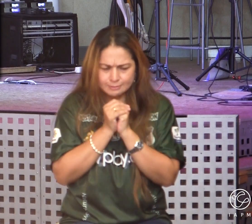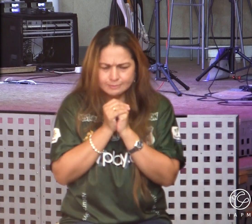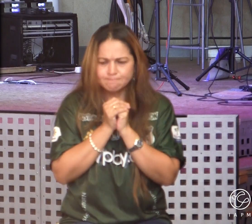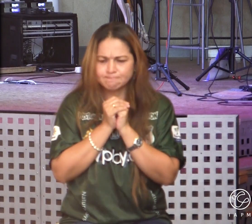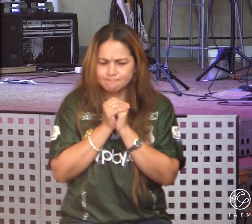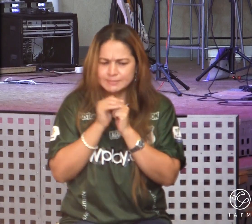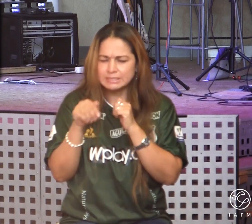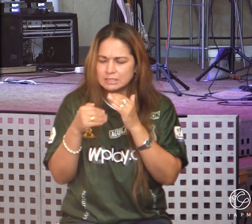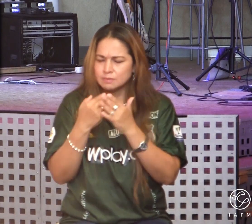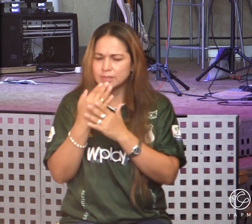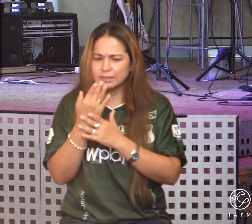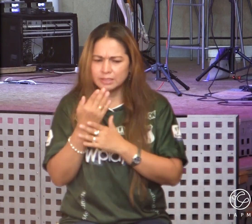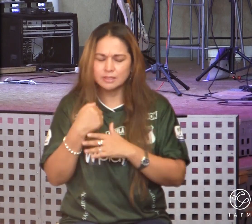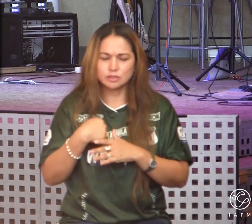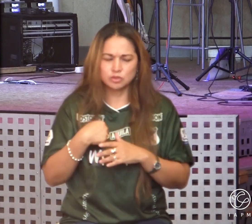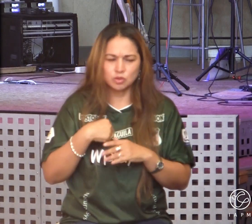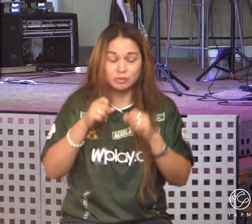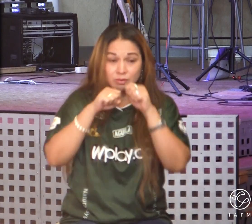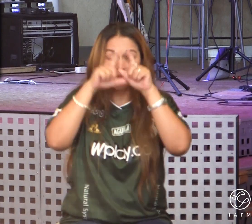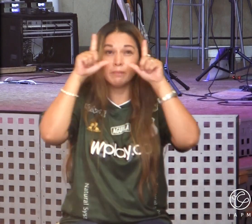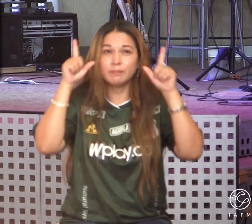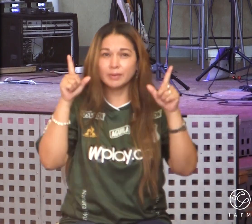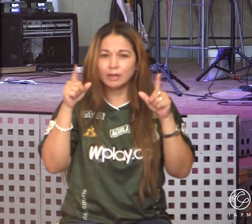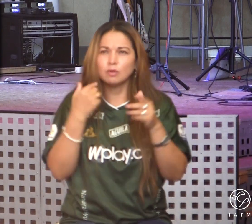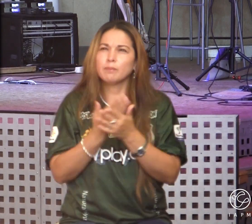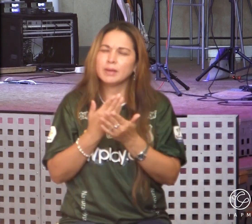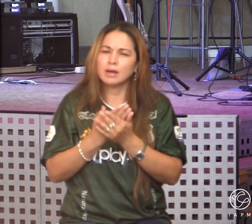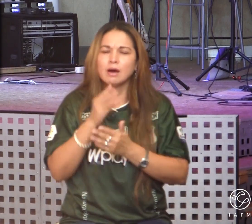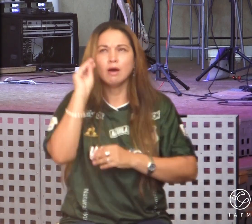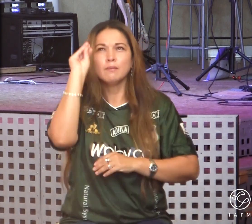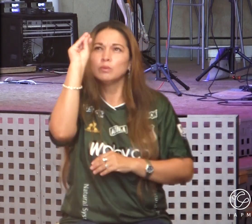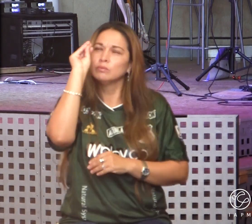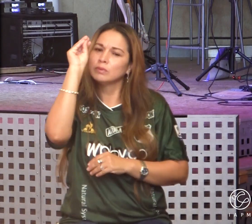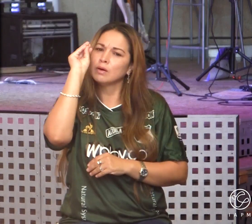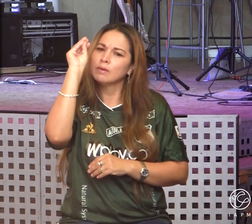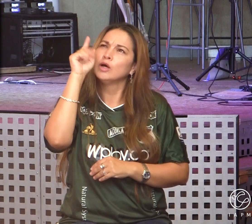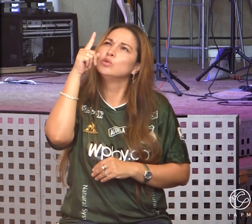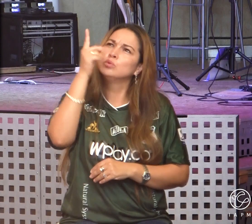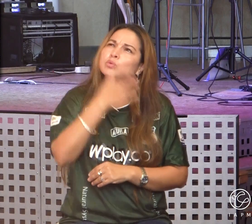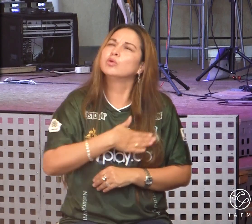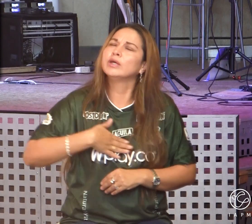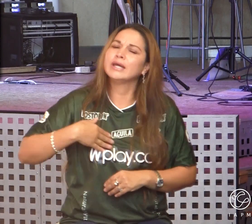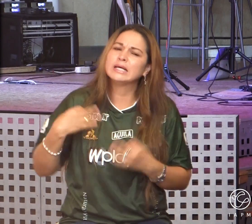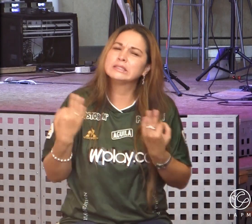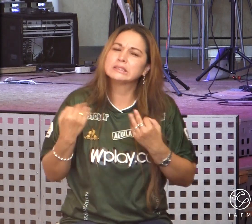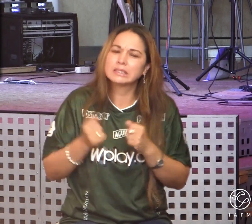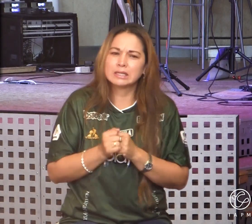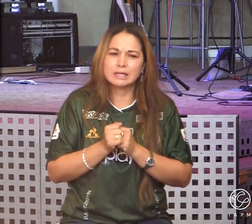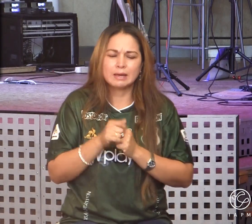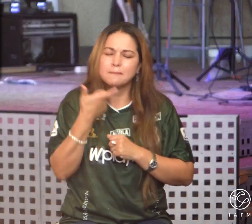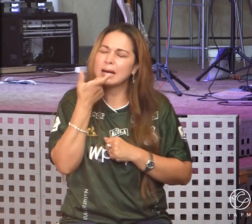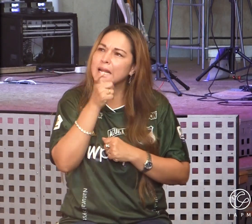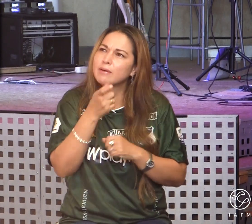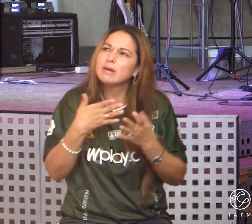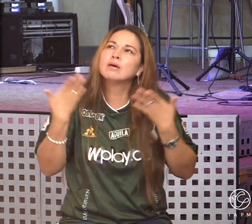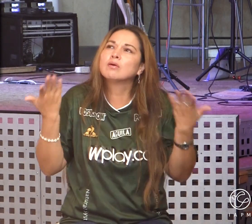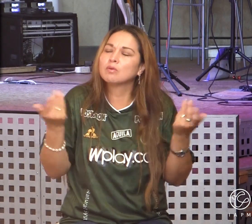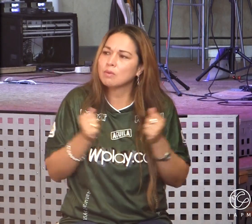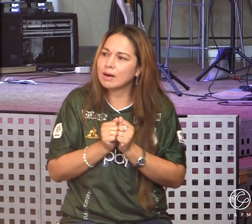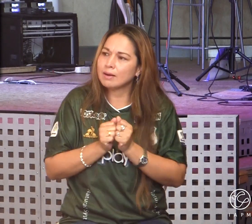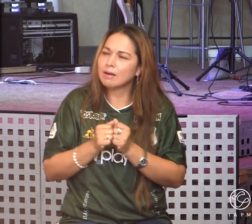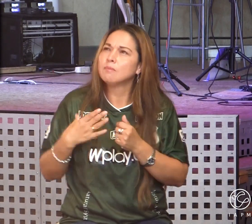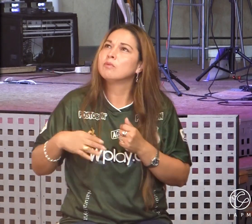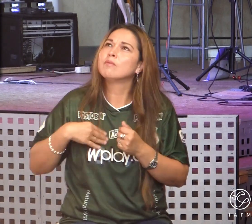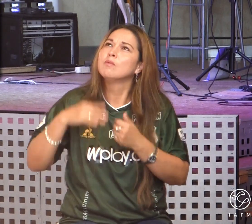en la madrugada que no me dormía, entonces le preguntaba más y creo que tenía algo más o menos definido. Luego